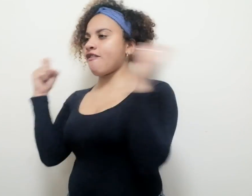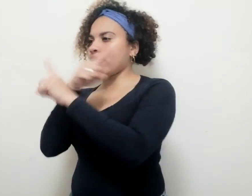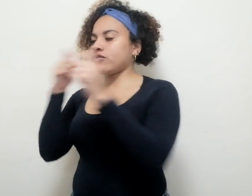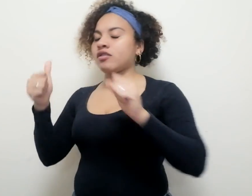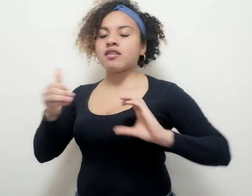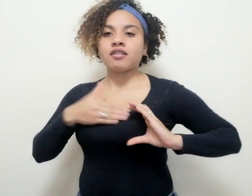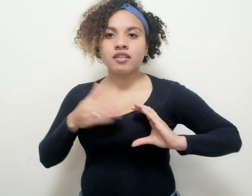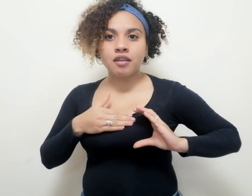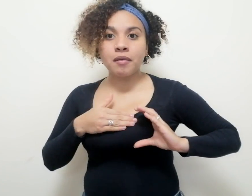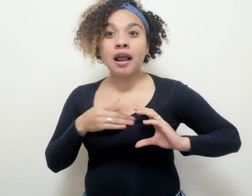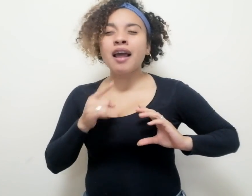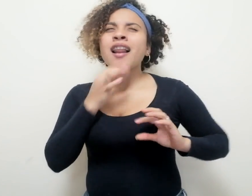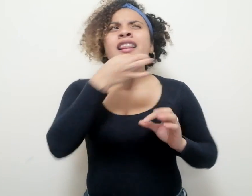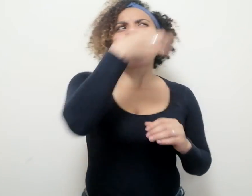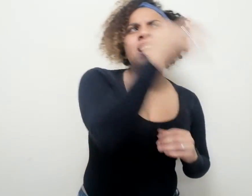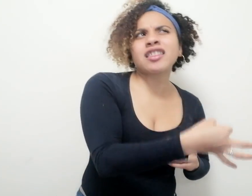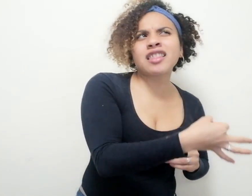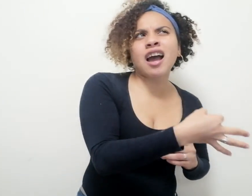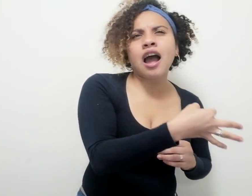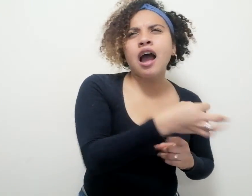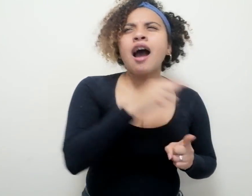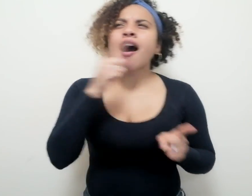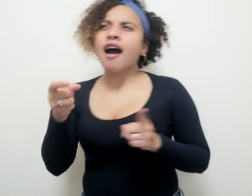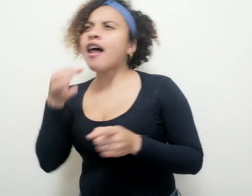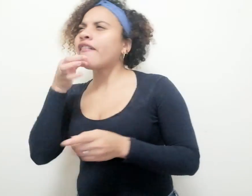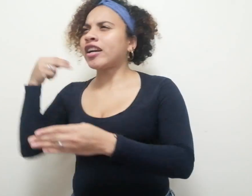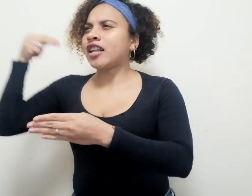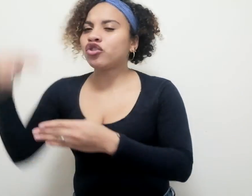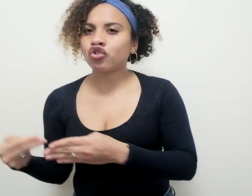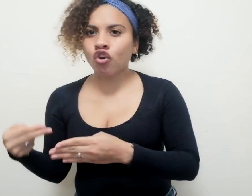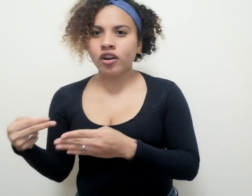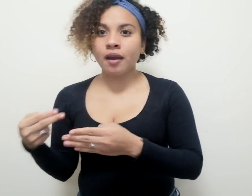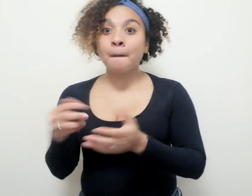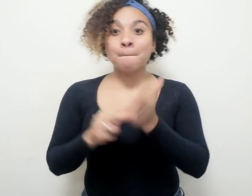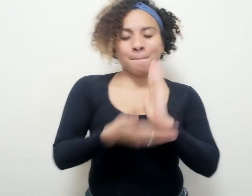la ficción a la crónica, pasando por el cómic